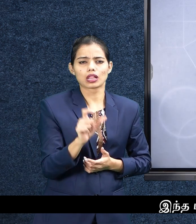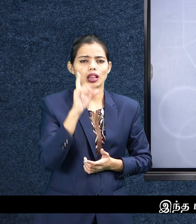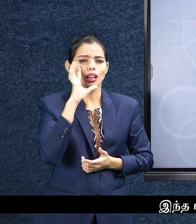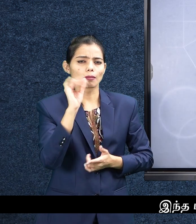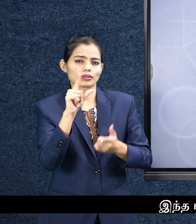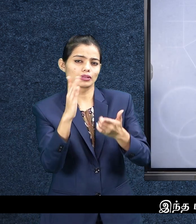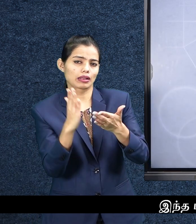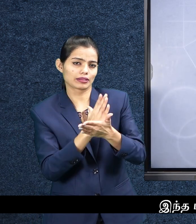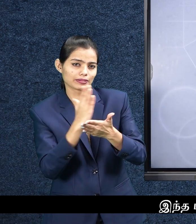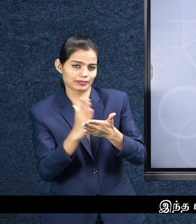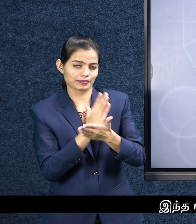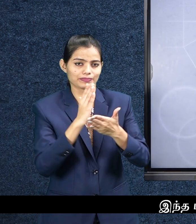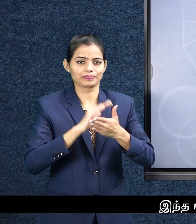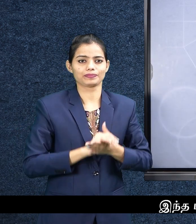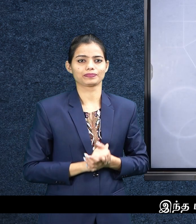முக்கிய வார்த்தைகள்: